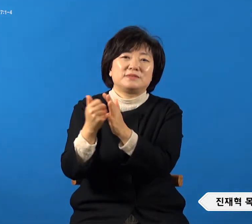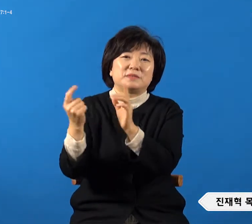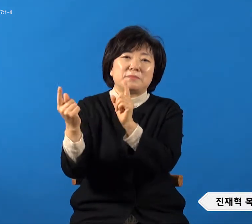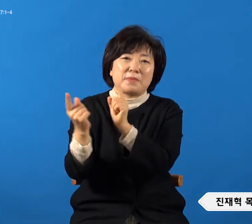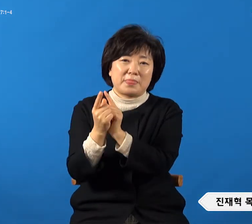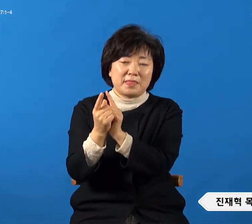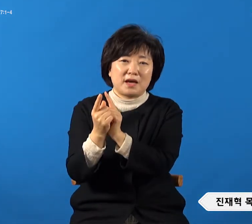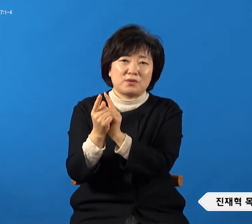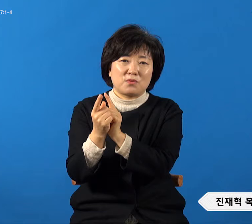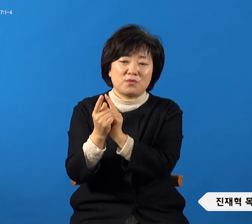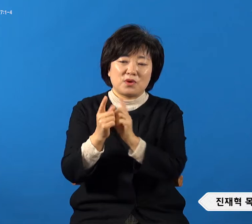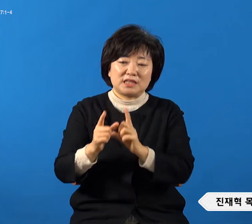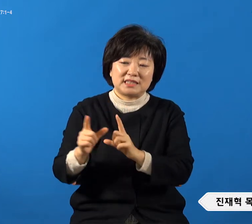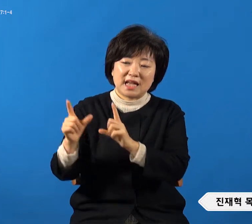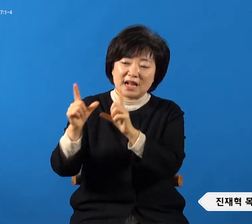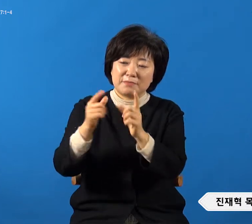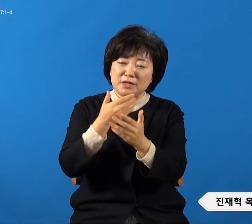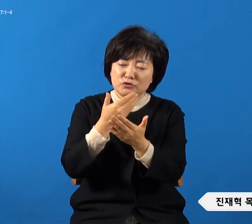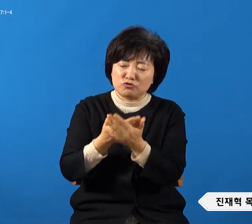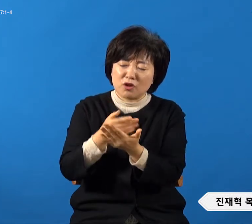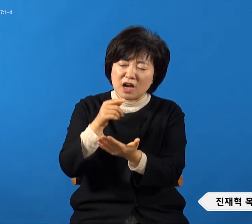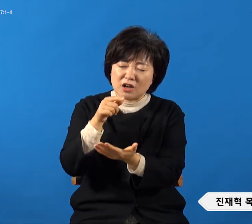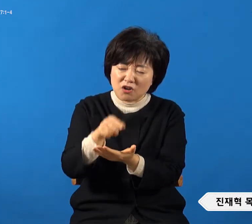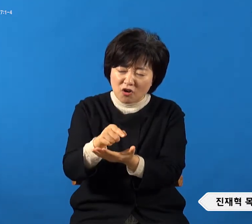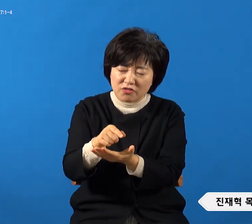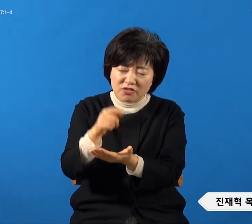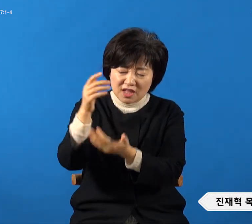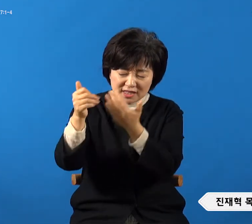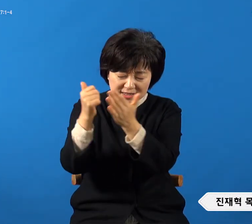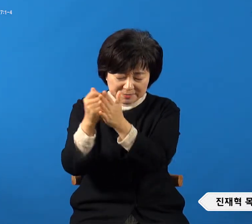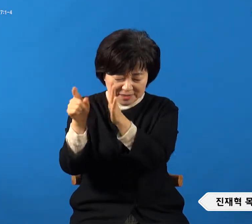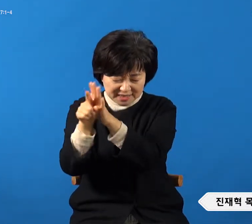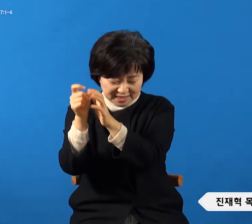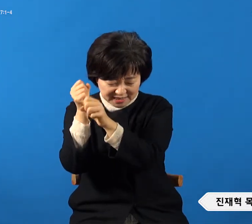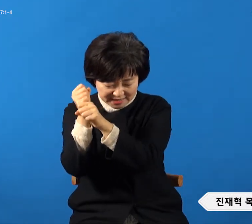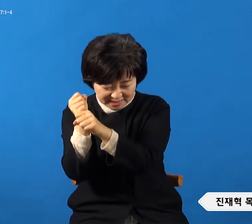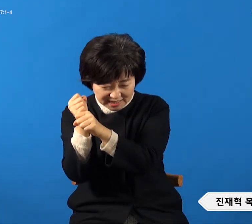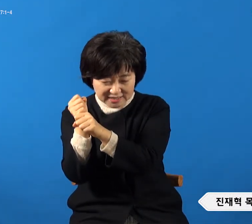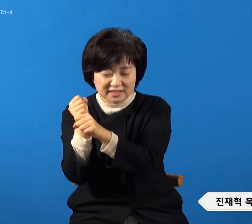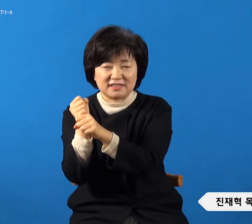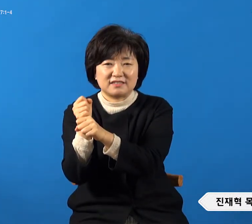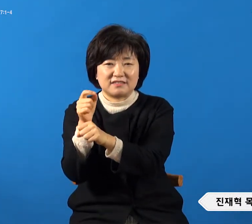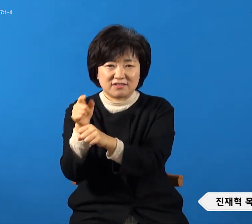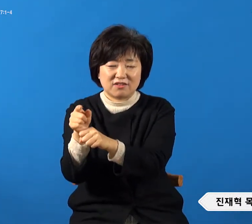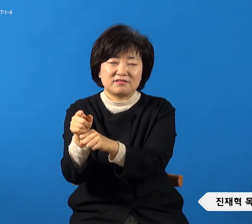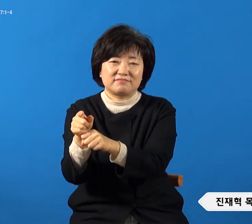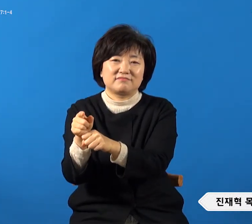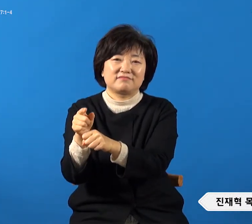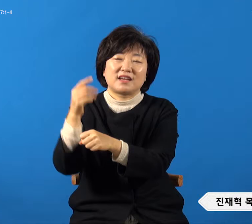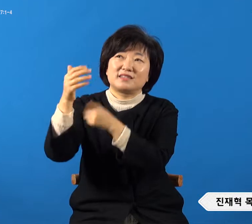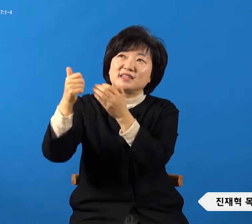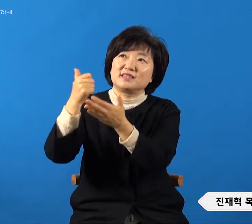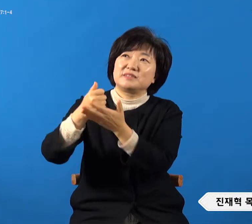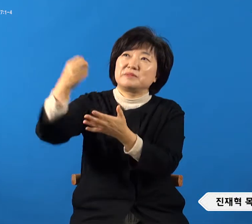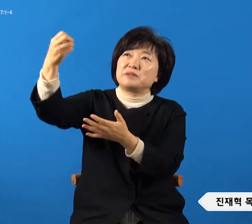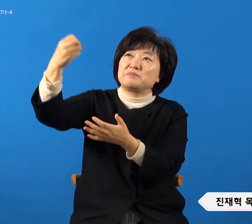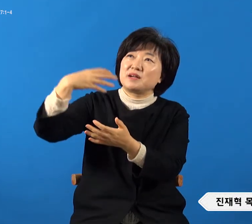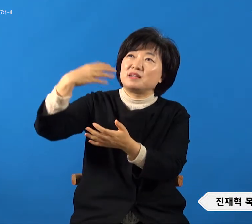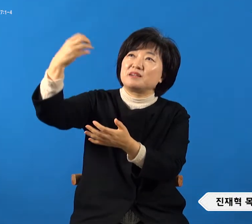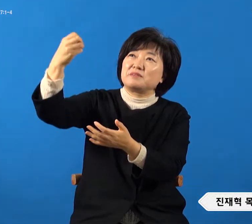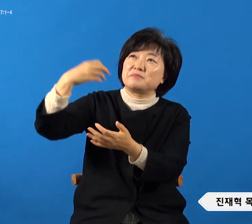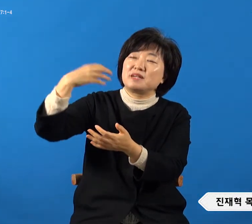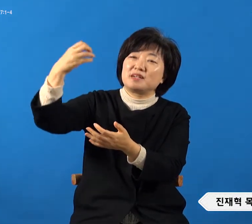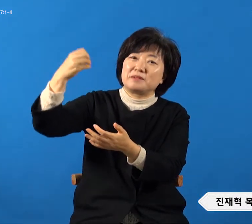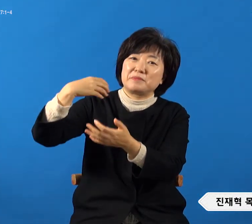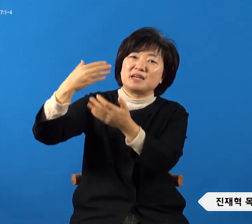내 삶의 중요한 것들을 하나님께 의존하는 것, 바로 이 고독을 향해 말씀하시는 하나님의